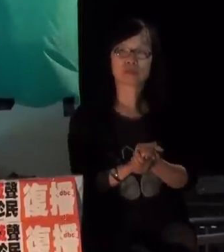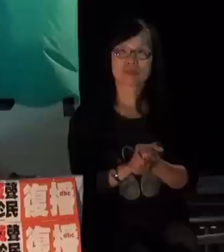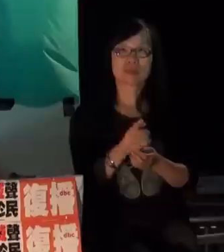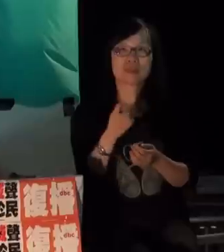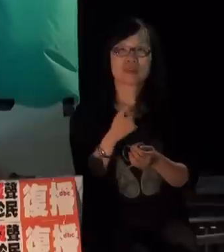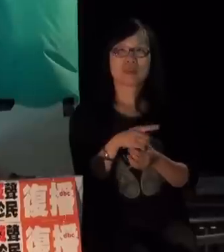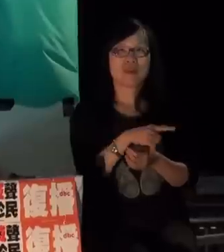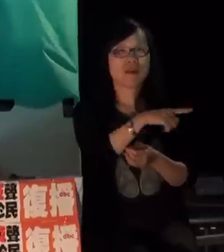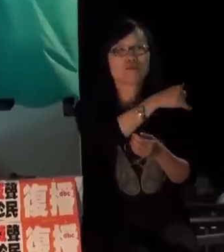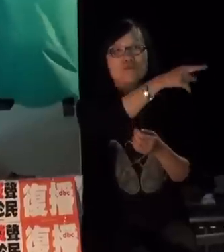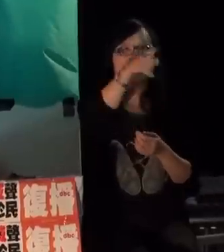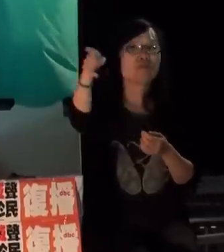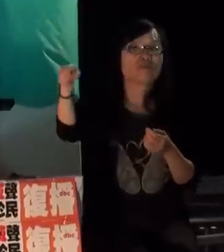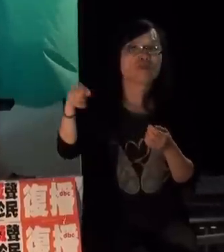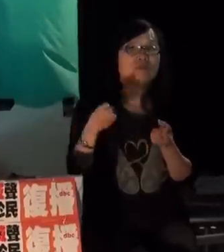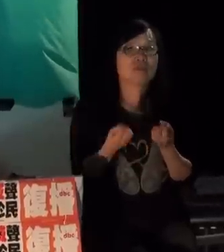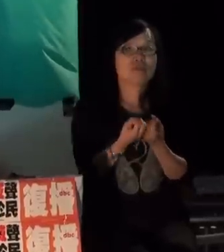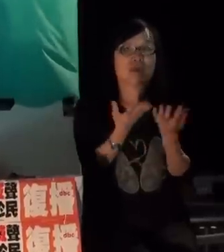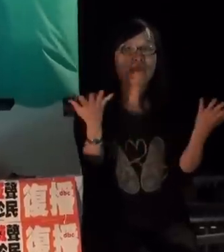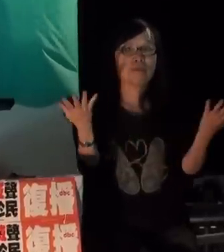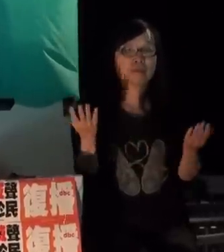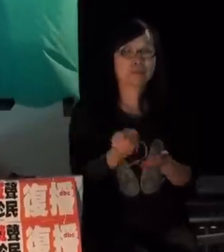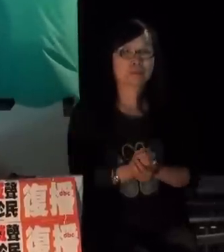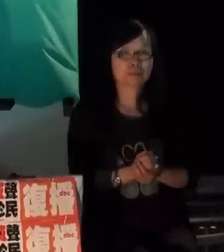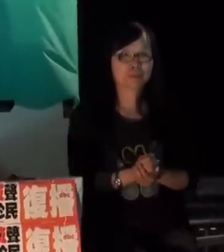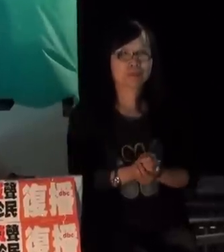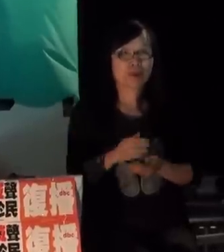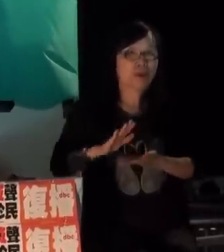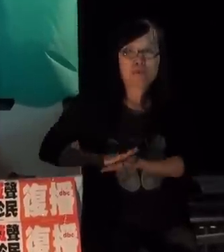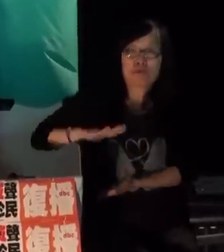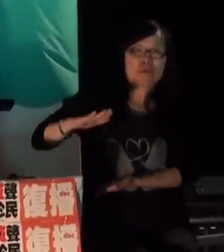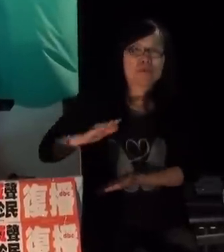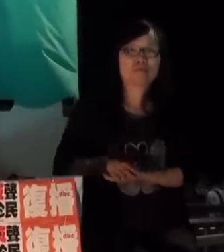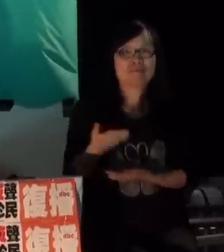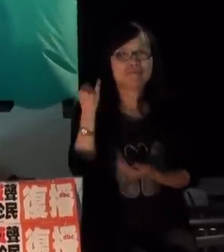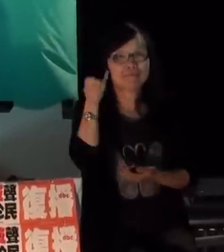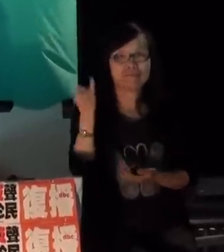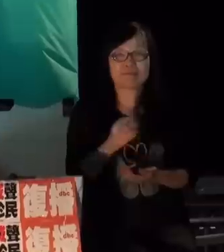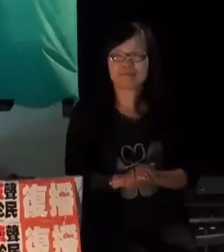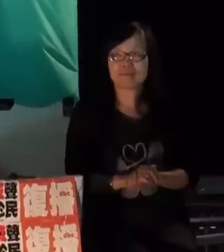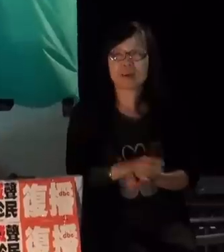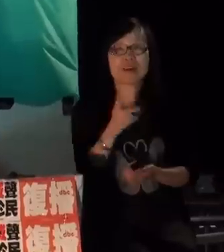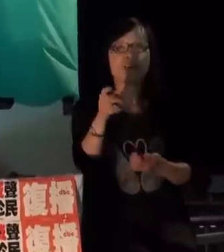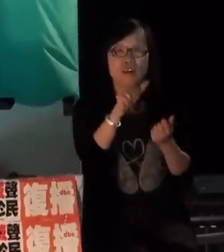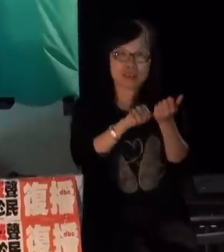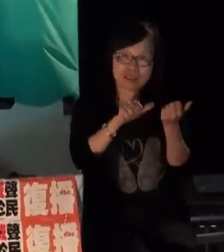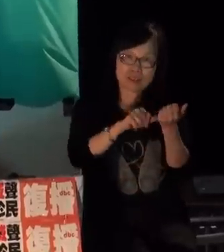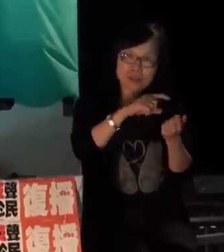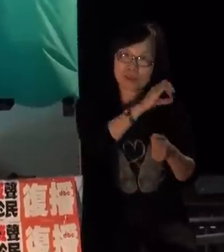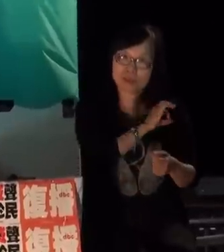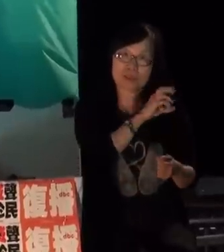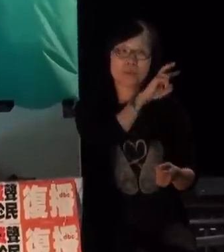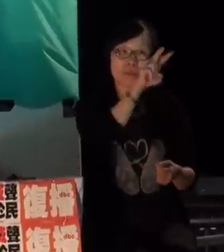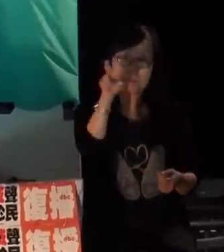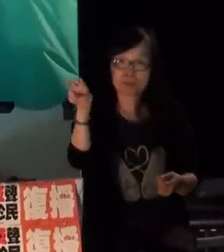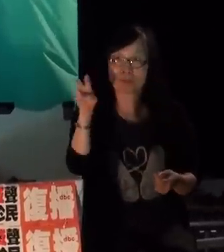成家都冚家都發達啦，係嘛？你今日喺嗰個議會度睇就睇到嘅，係